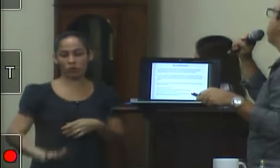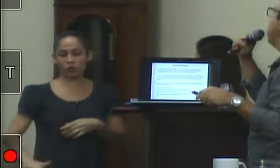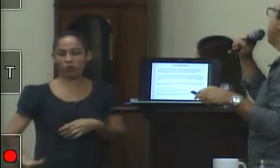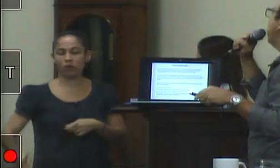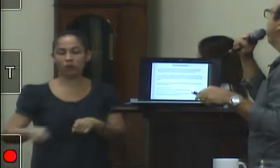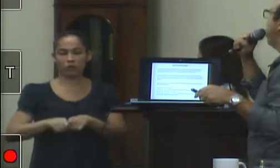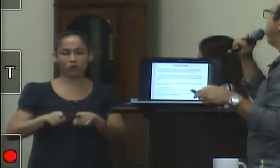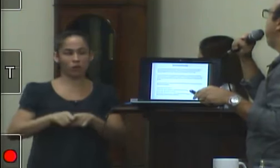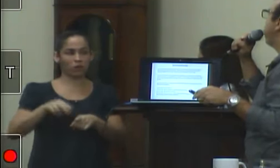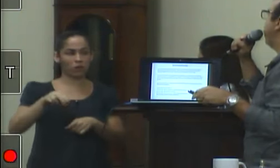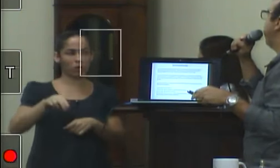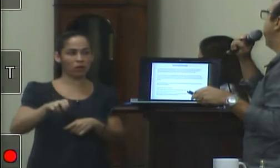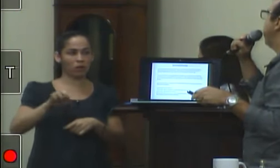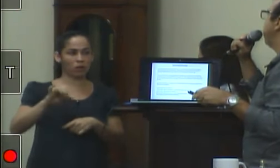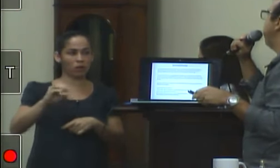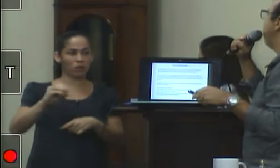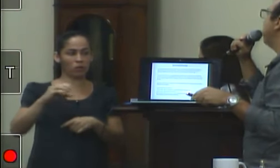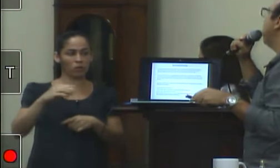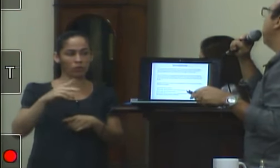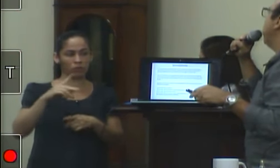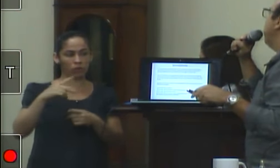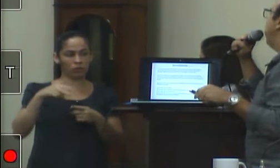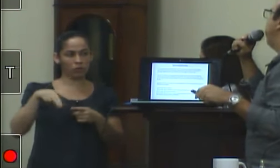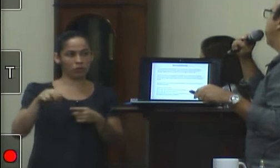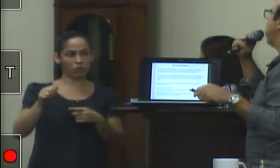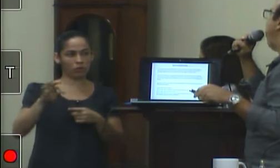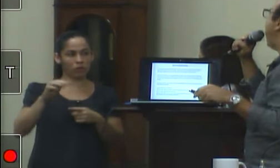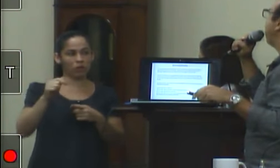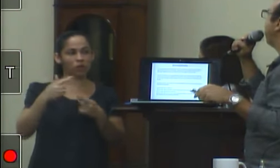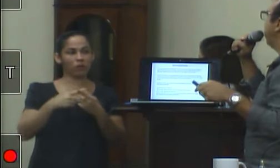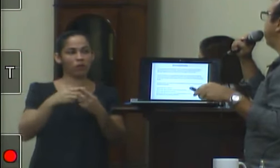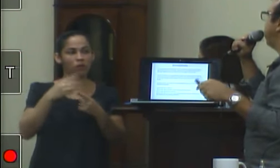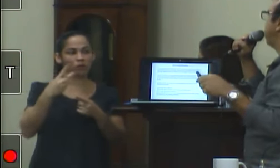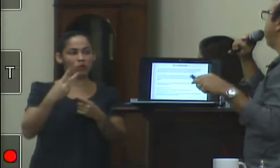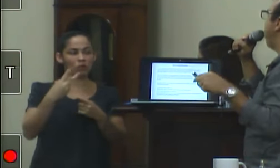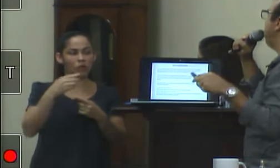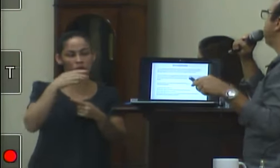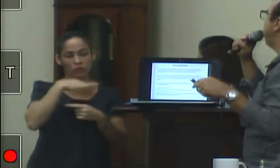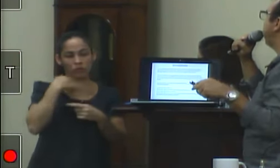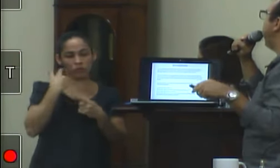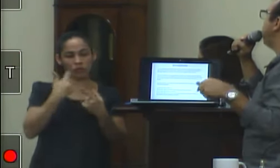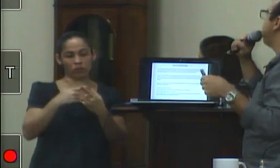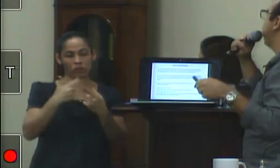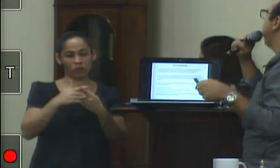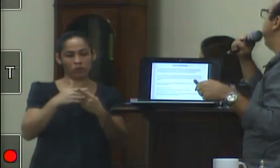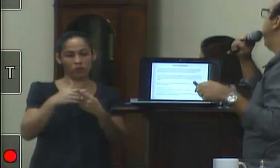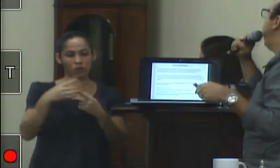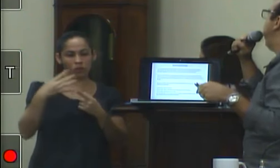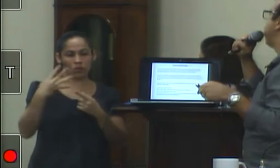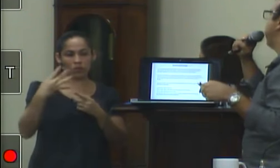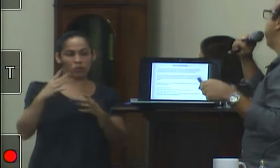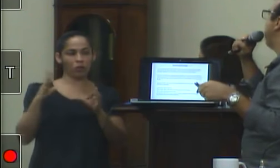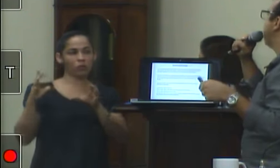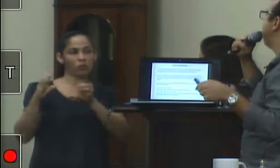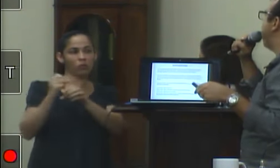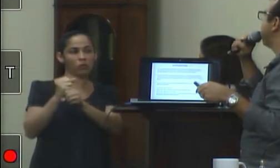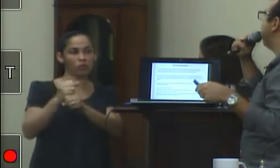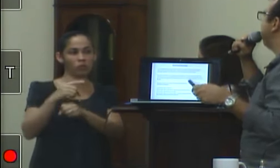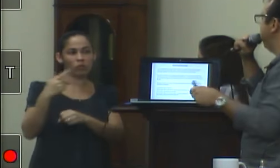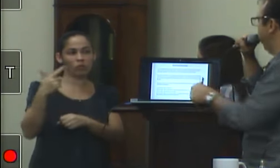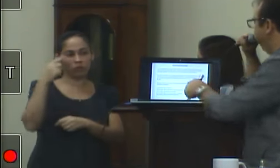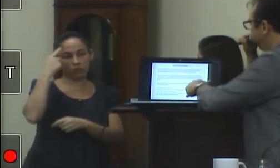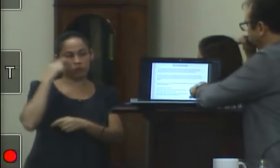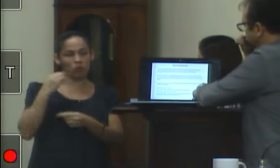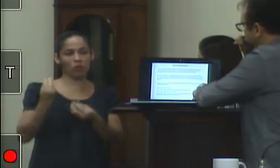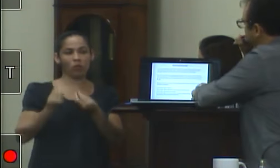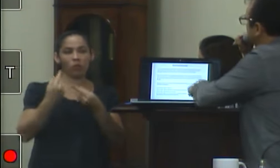neonatais, 2 óbitos fetais no período, e apenas 4 desses óbitos totais, né, sem causa básica